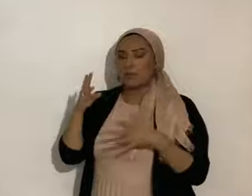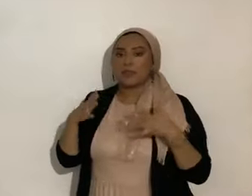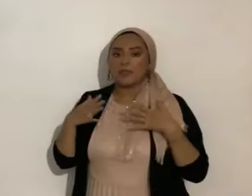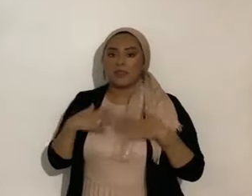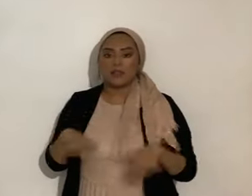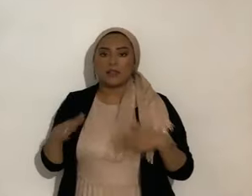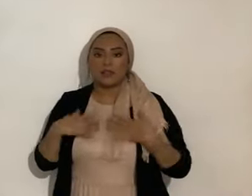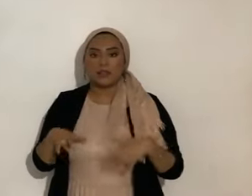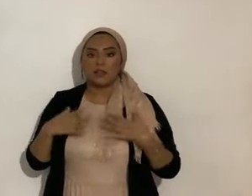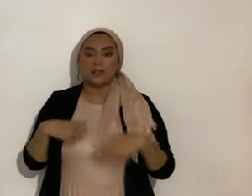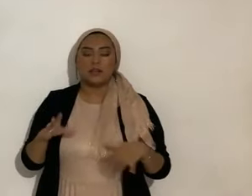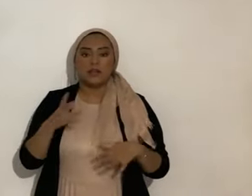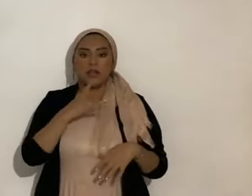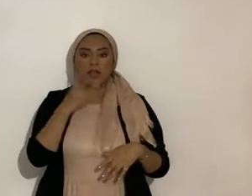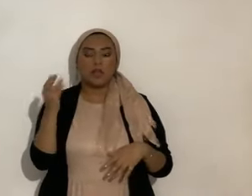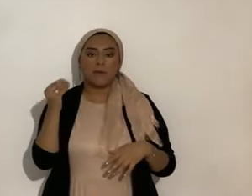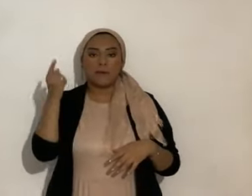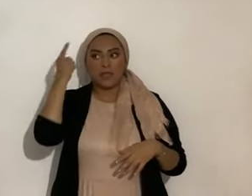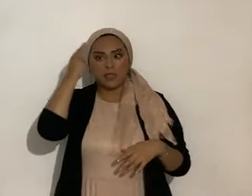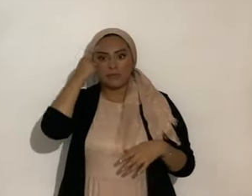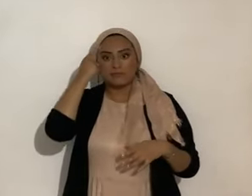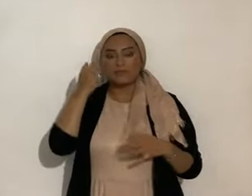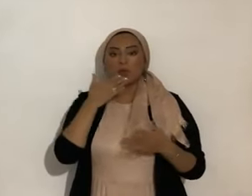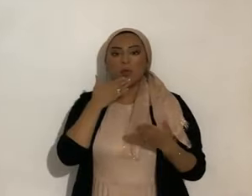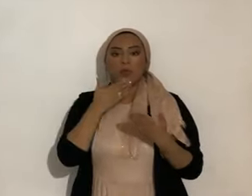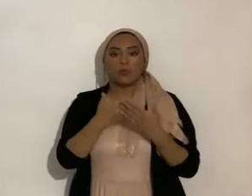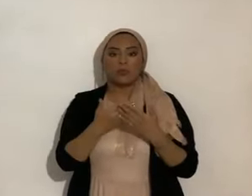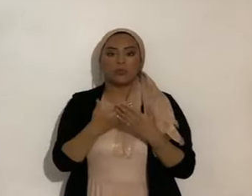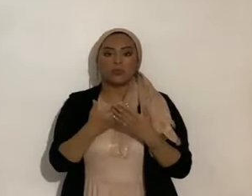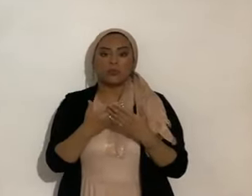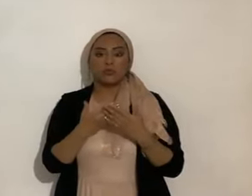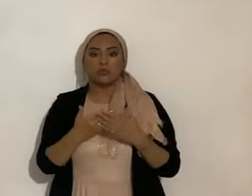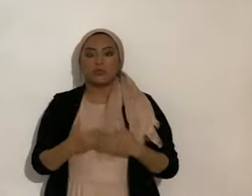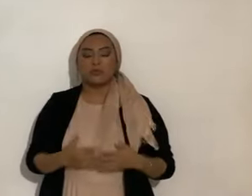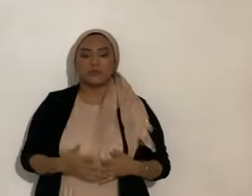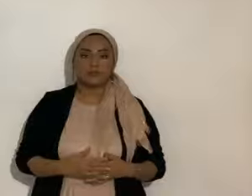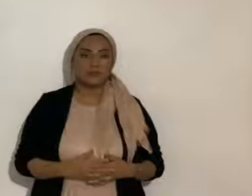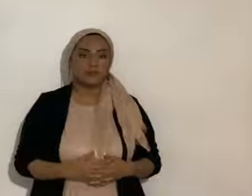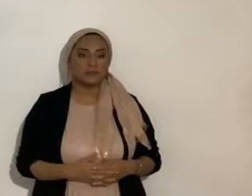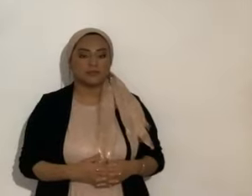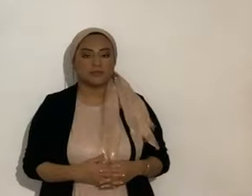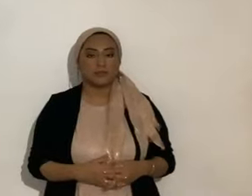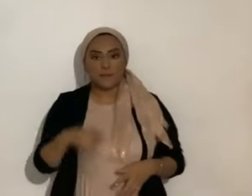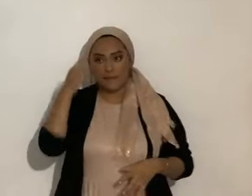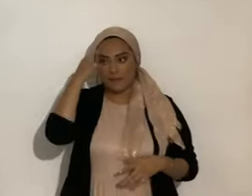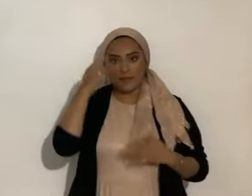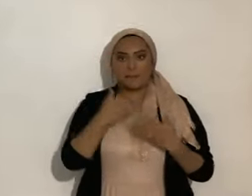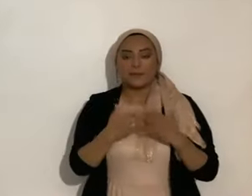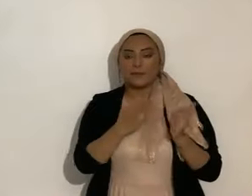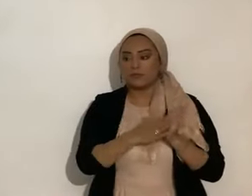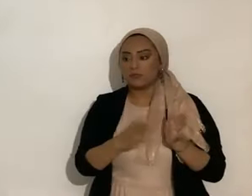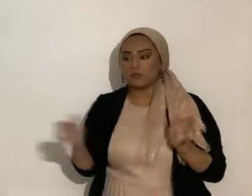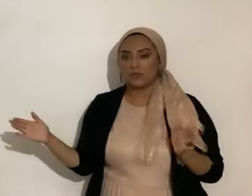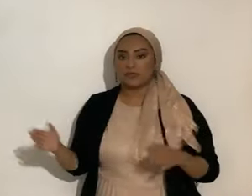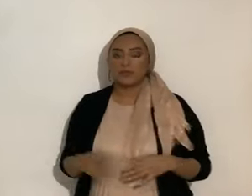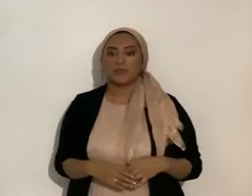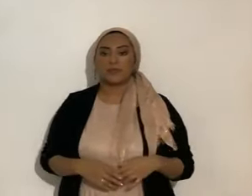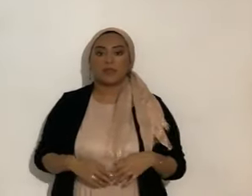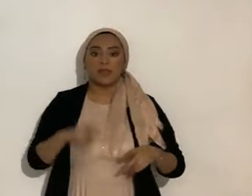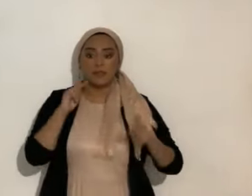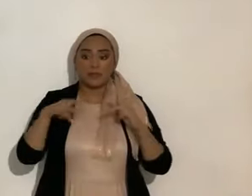vestido y en su cabal juicio, o sea, en razón, ponle ahí en tu Biblia, en razón, y